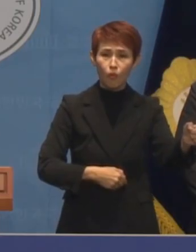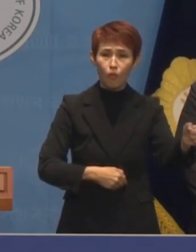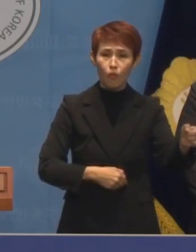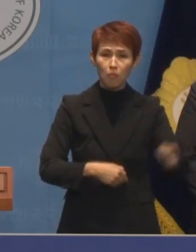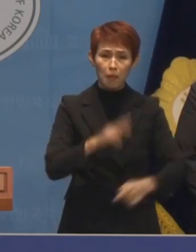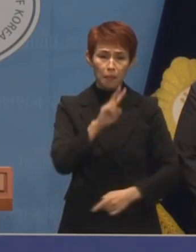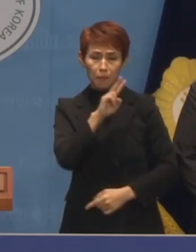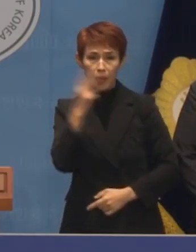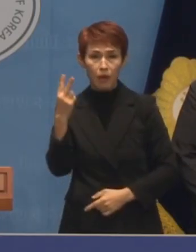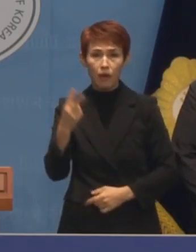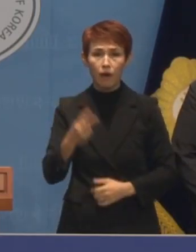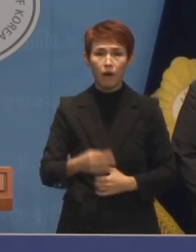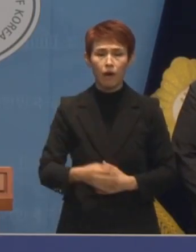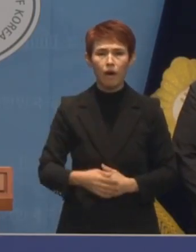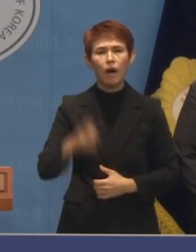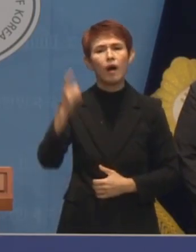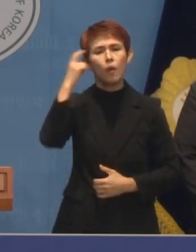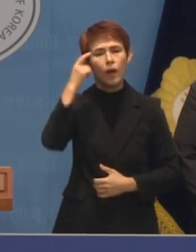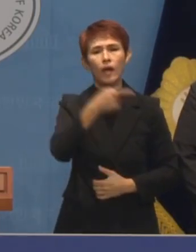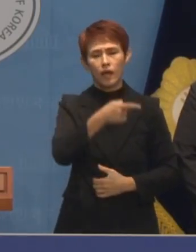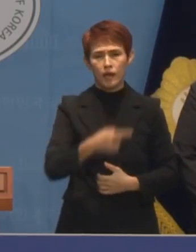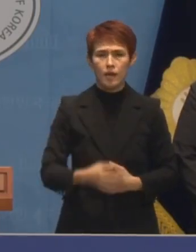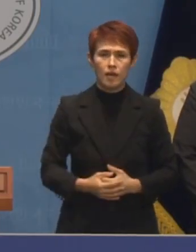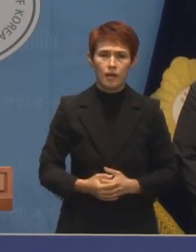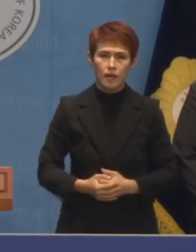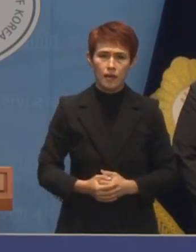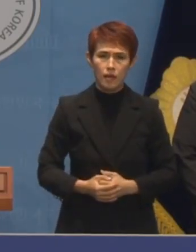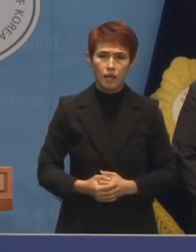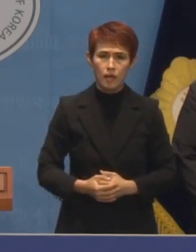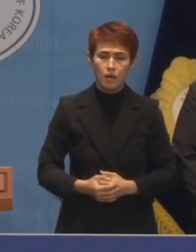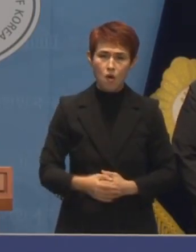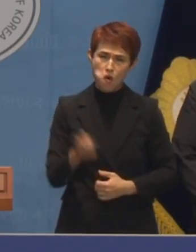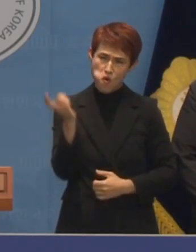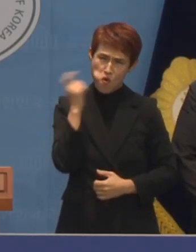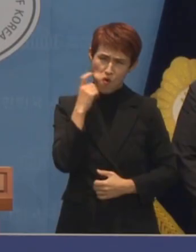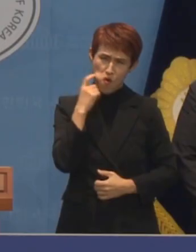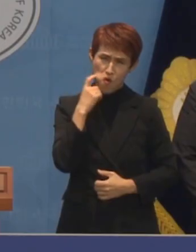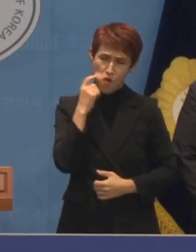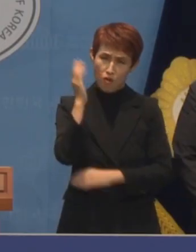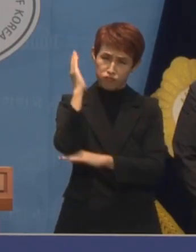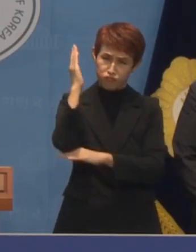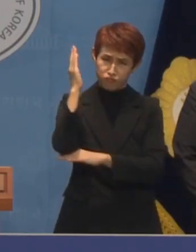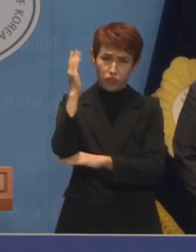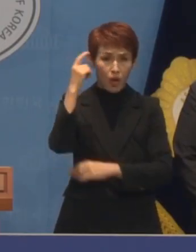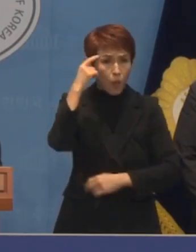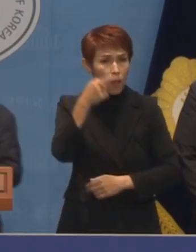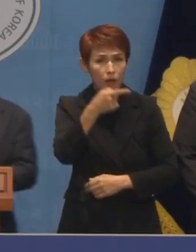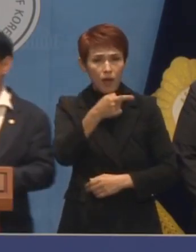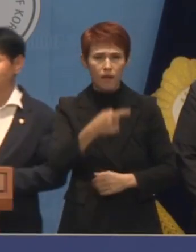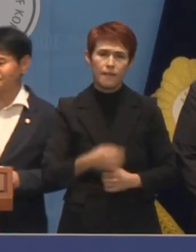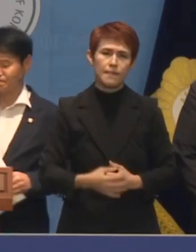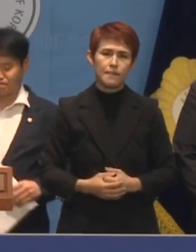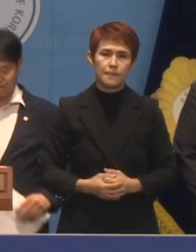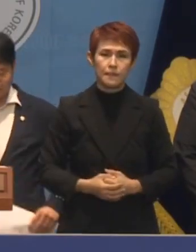자신들의 얼굴에 침을 뱉고 거짓 선동을 하고 있습니다.